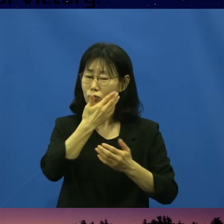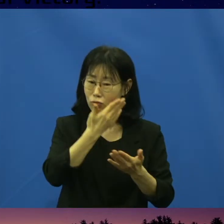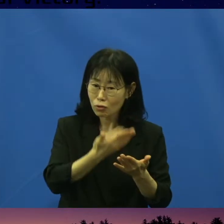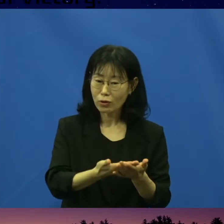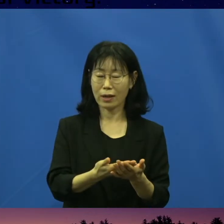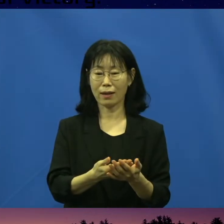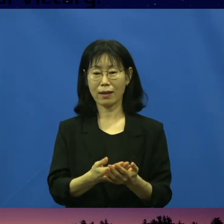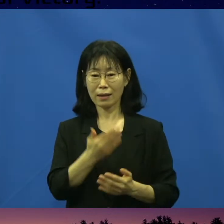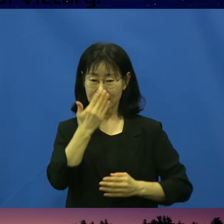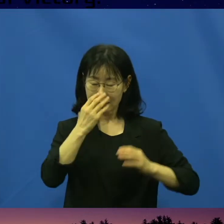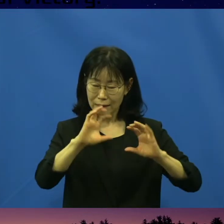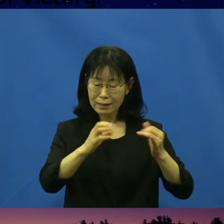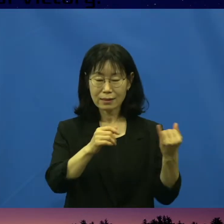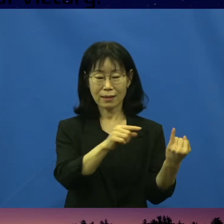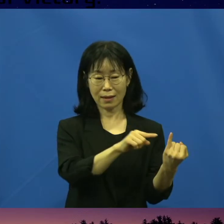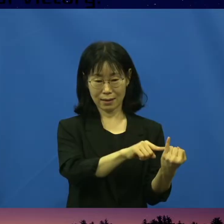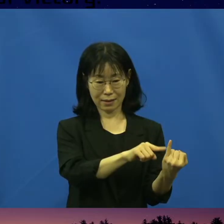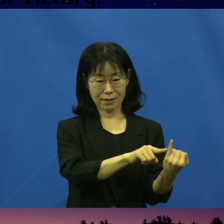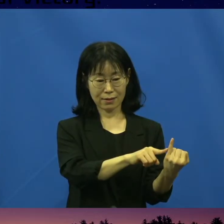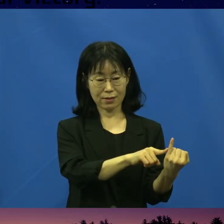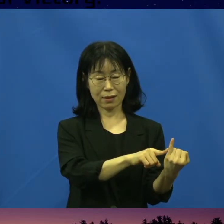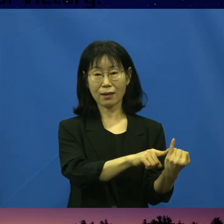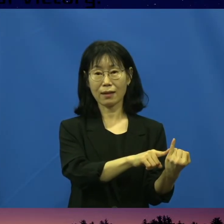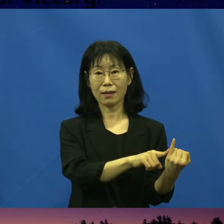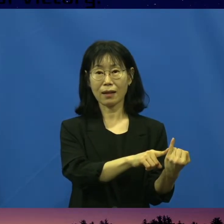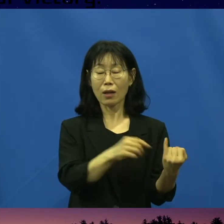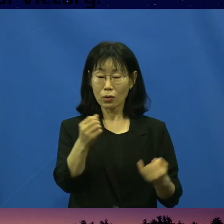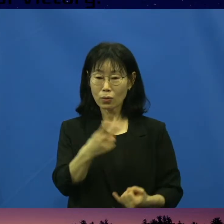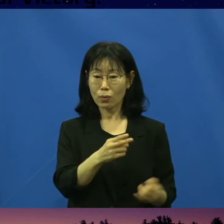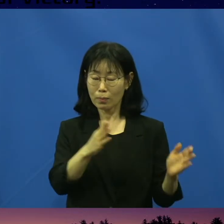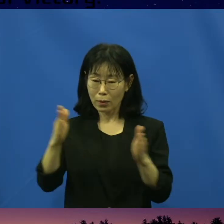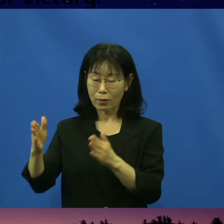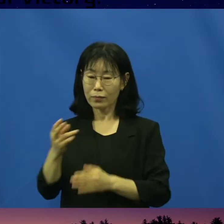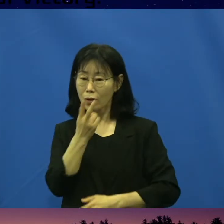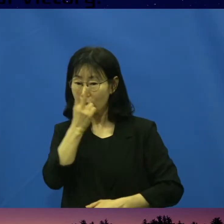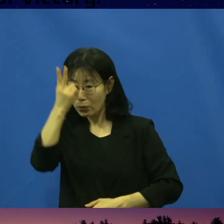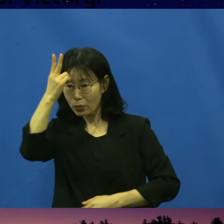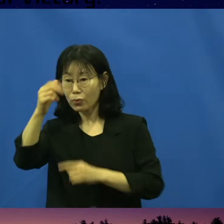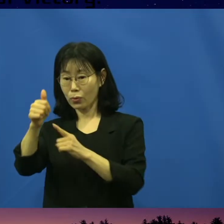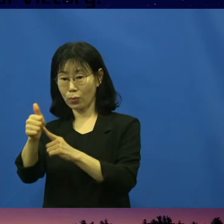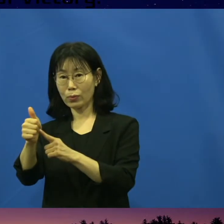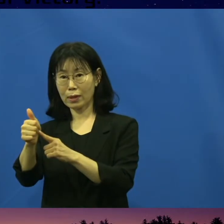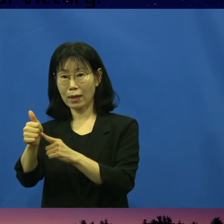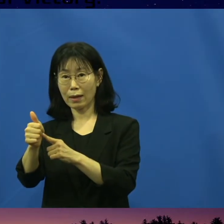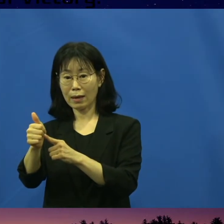노예로 붙잡힌 여러분 요셉이 애국을 살리잖아요.